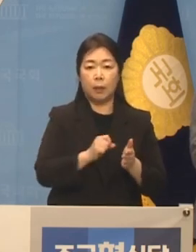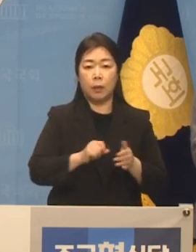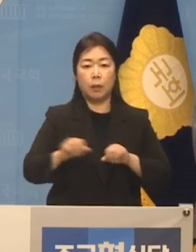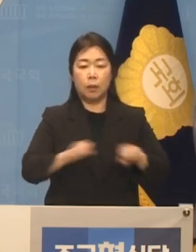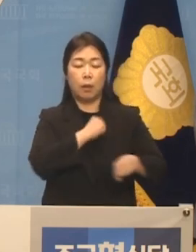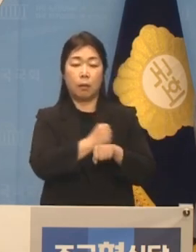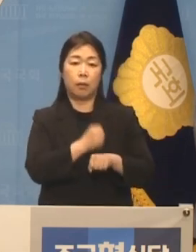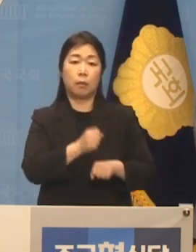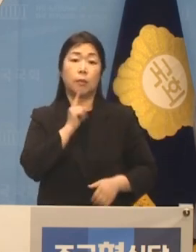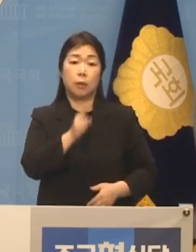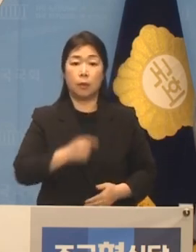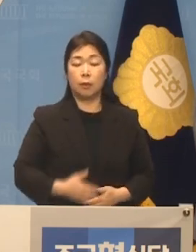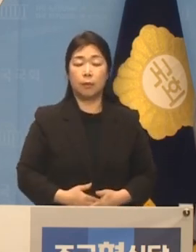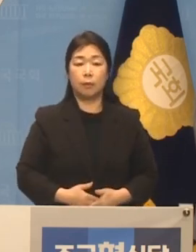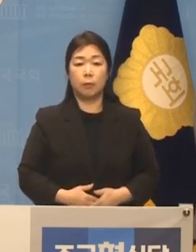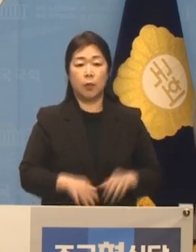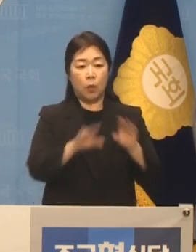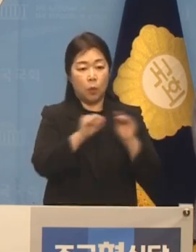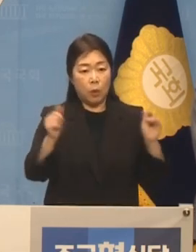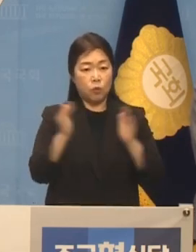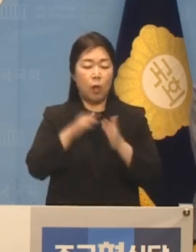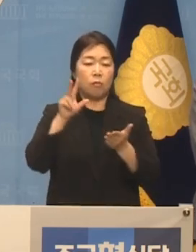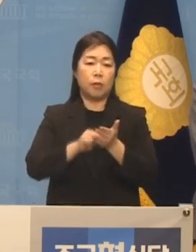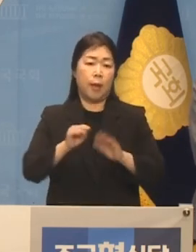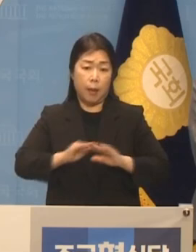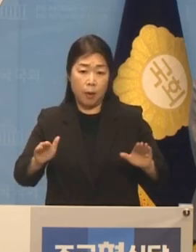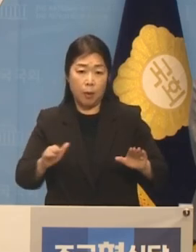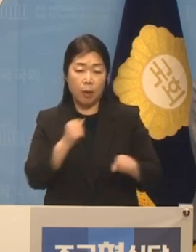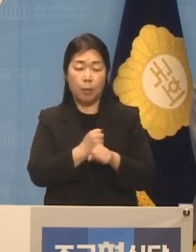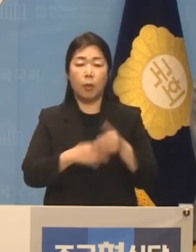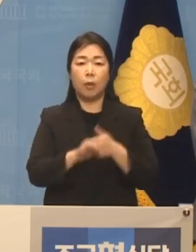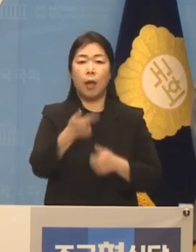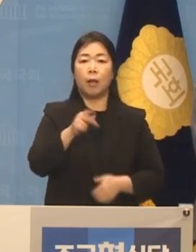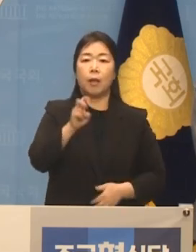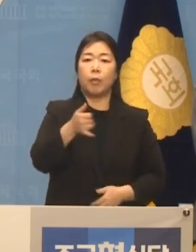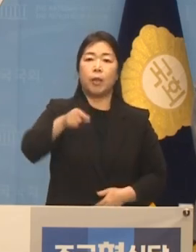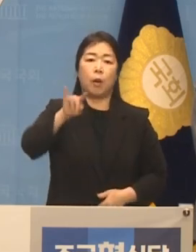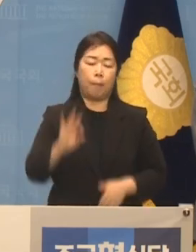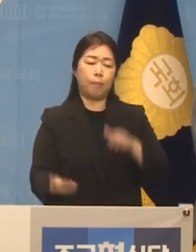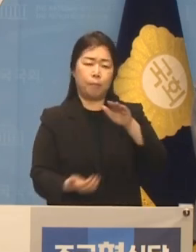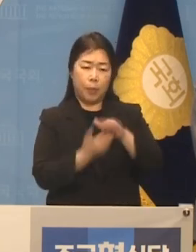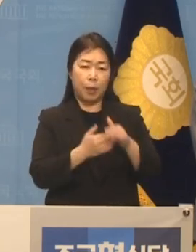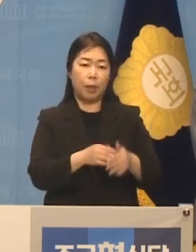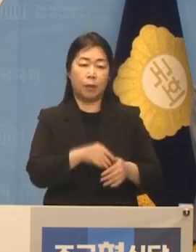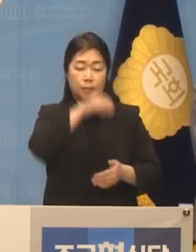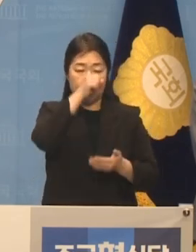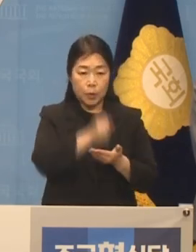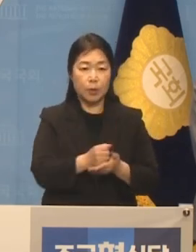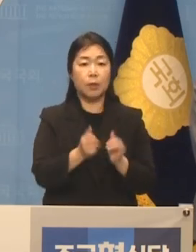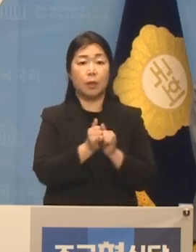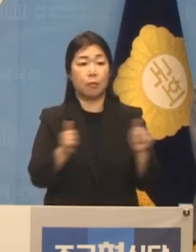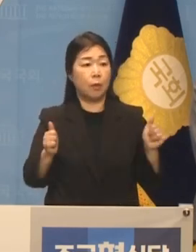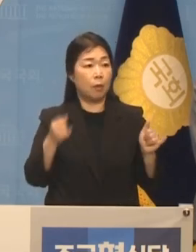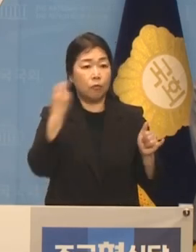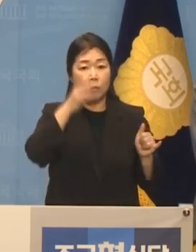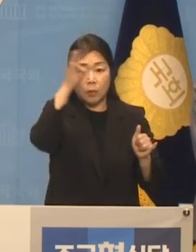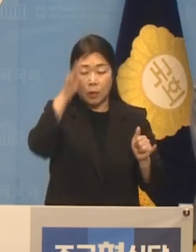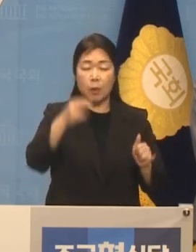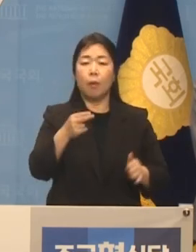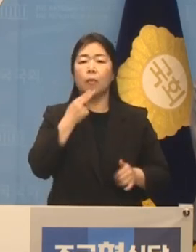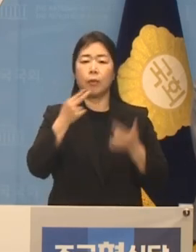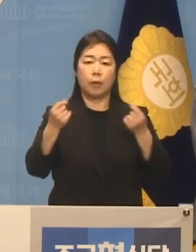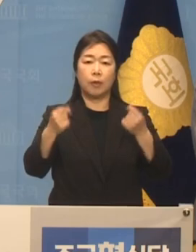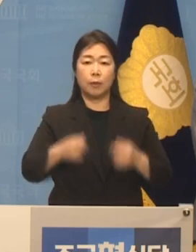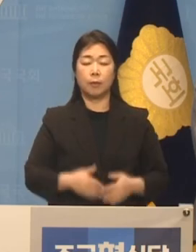토지와 주택 문제를 제대로 해결하는 데 있어서 남기업만큼의 최적화된 후보는 달리 없을 것을